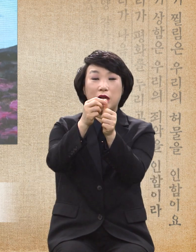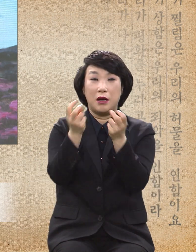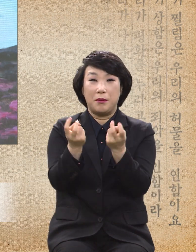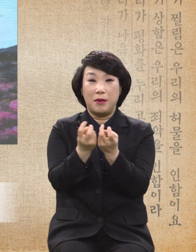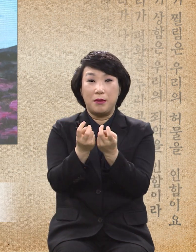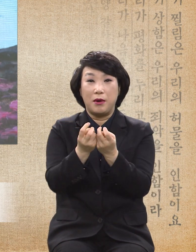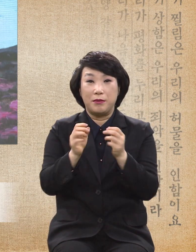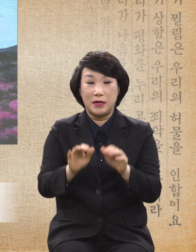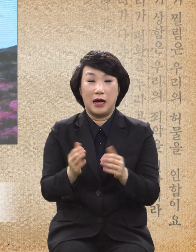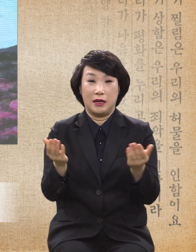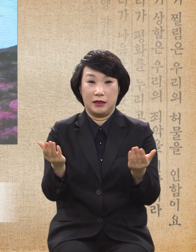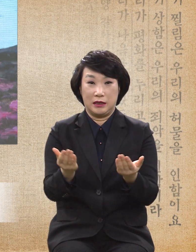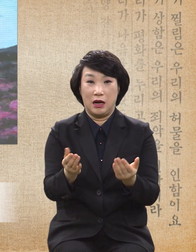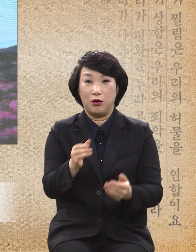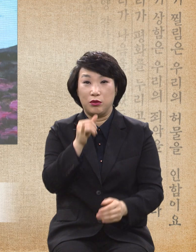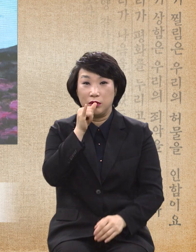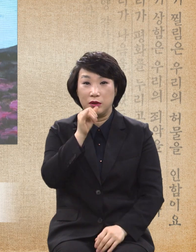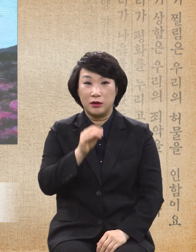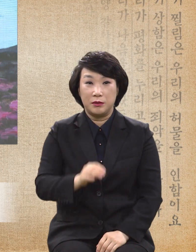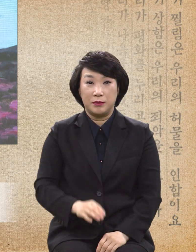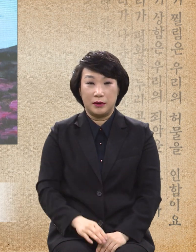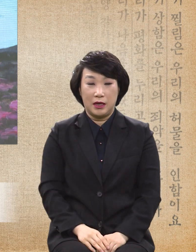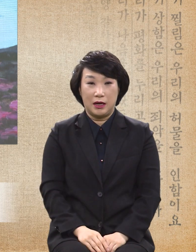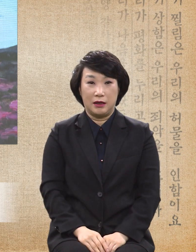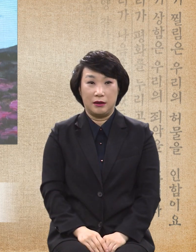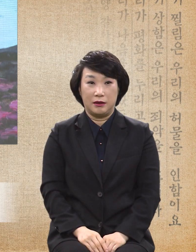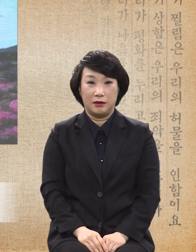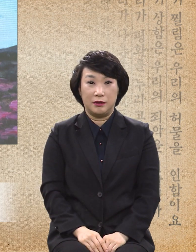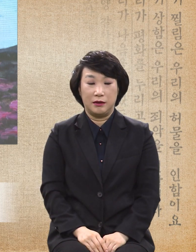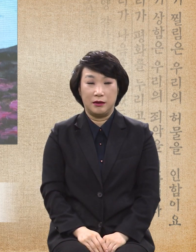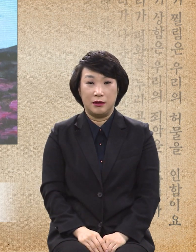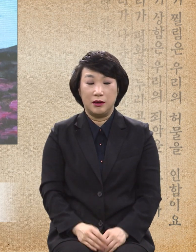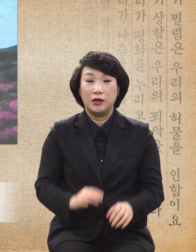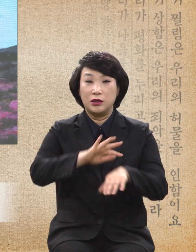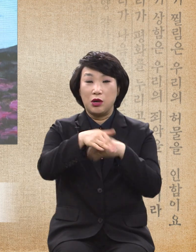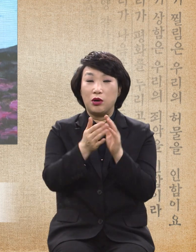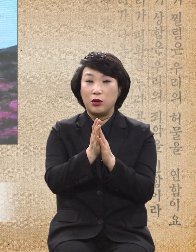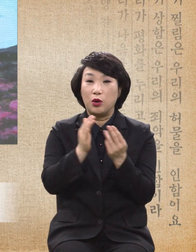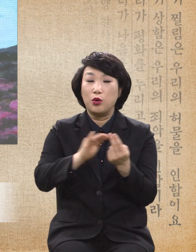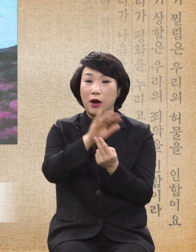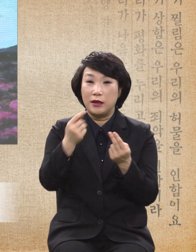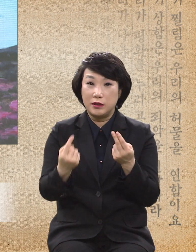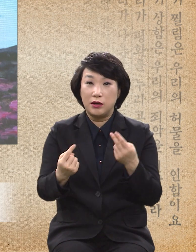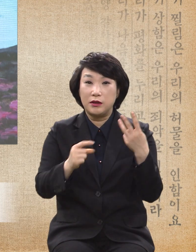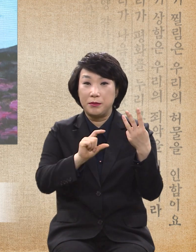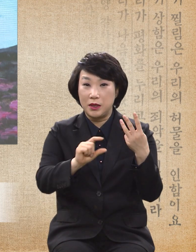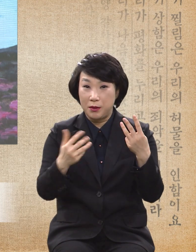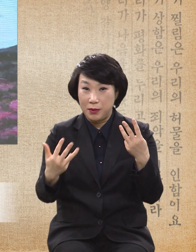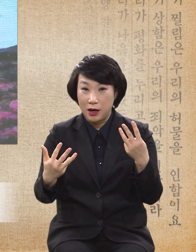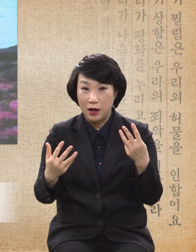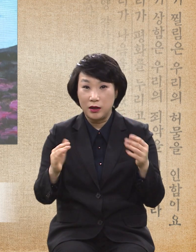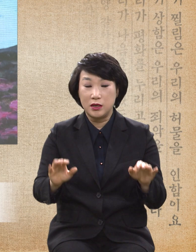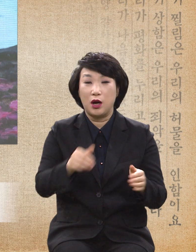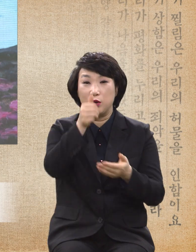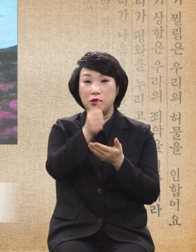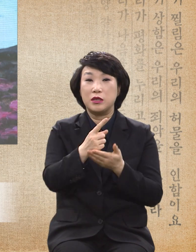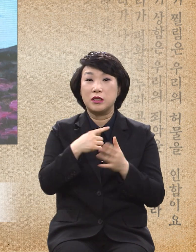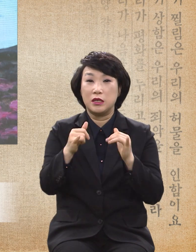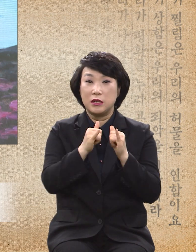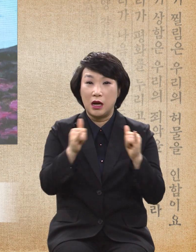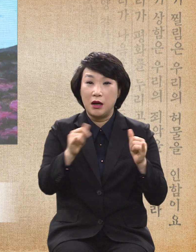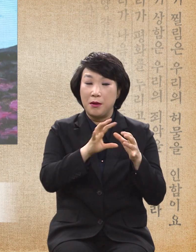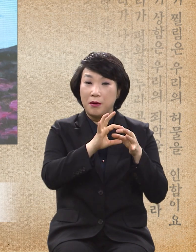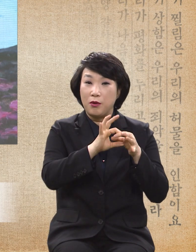구원의 수단으로 역사하셨습니다. 요한일서 3장 8절에 죄를 짓는